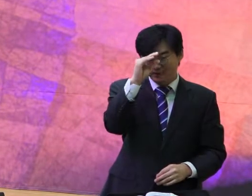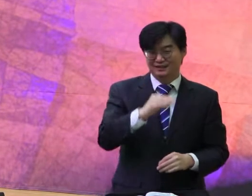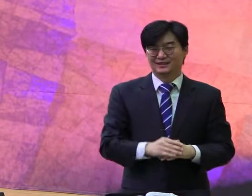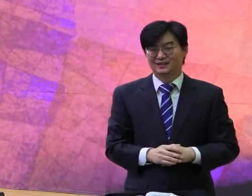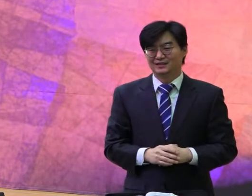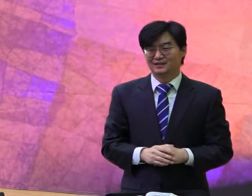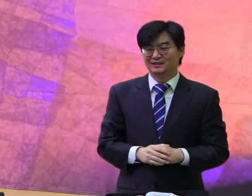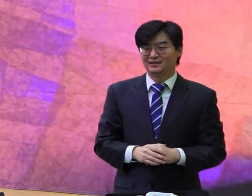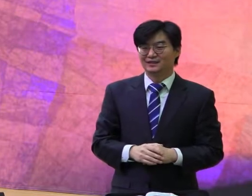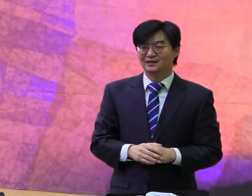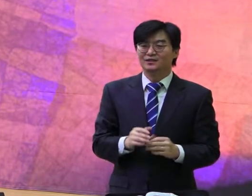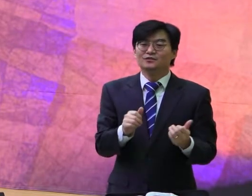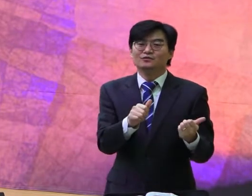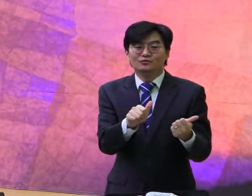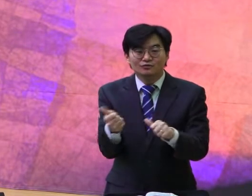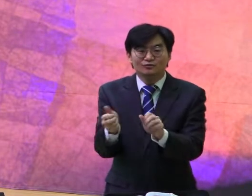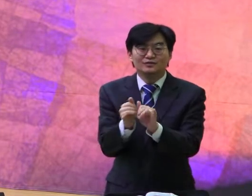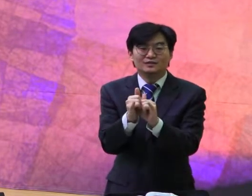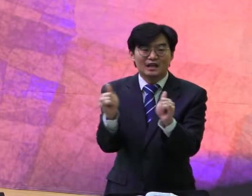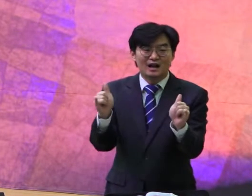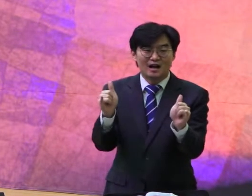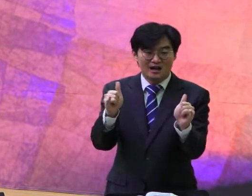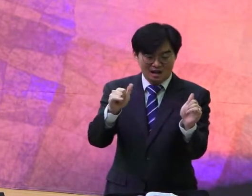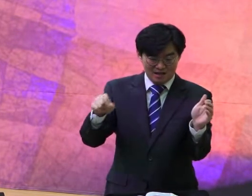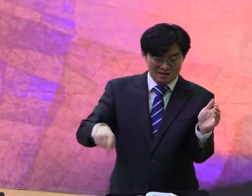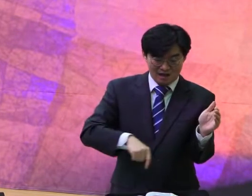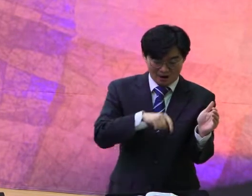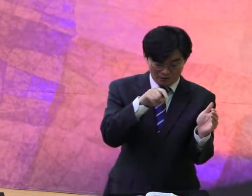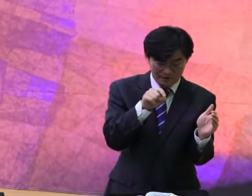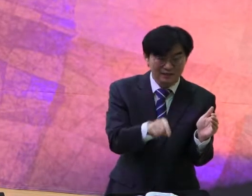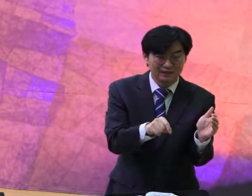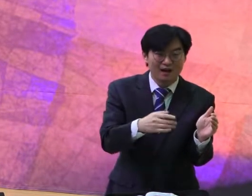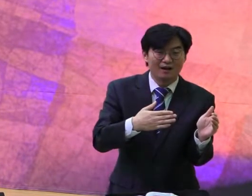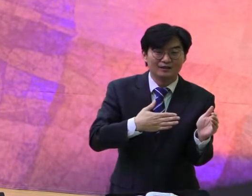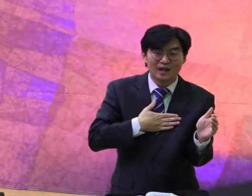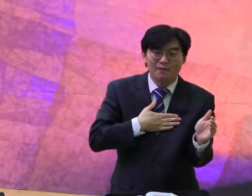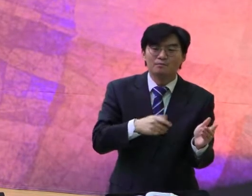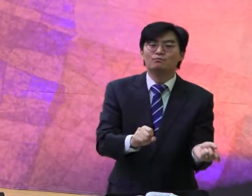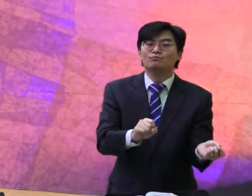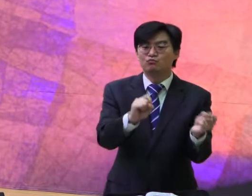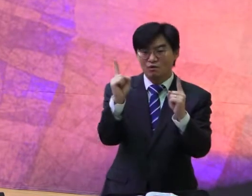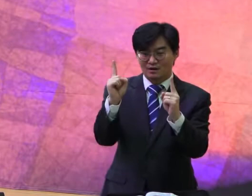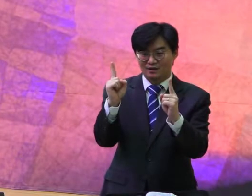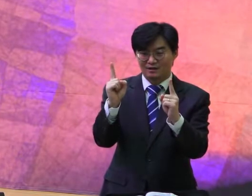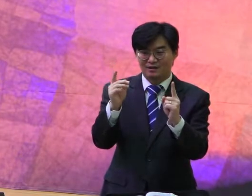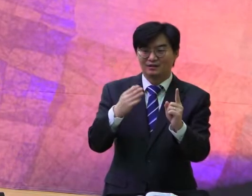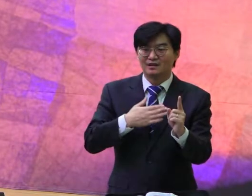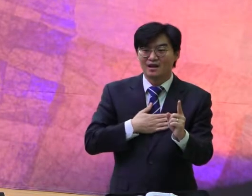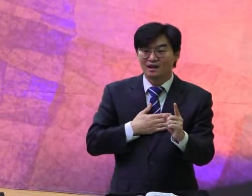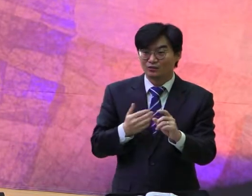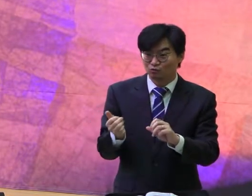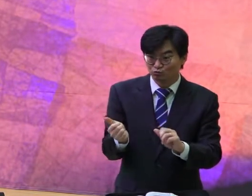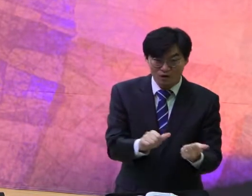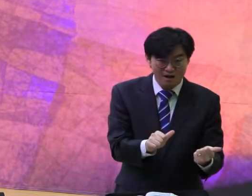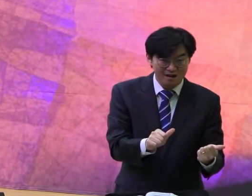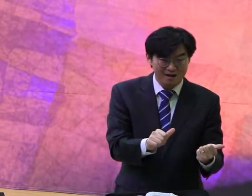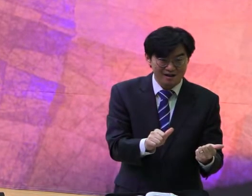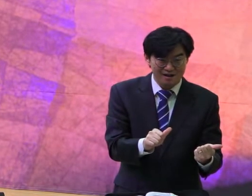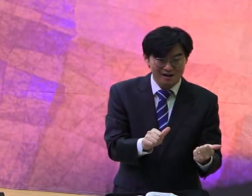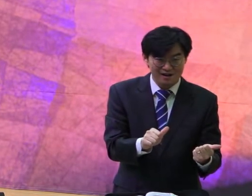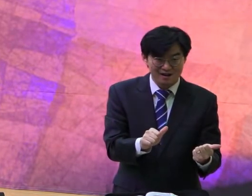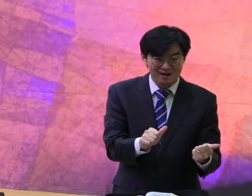부활에 이르려 한다. 그의 신앙은 이렇게 나는 이런 각오로 살아가고 있다. 이렇게 이야기했습니다. 예수님의 십자가의